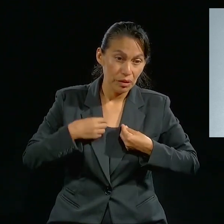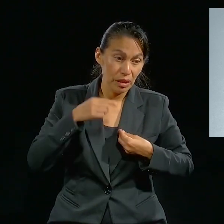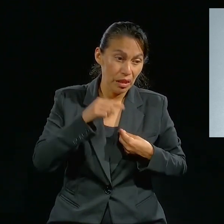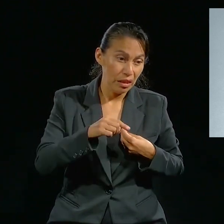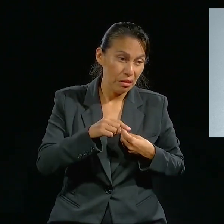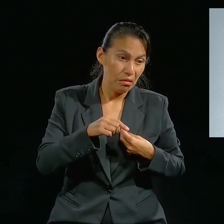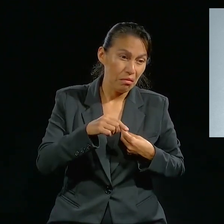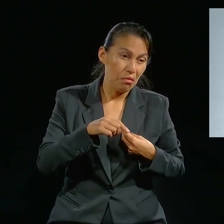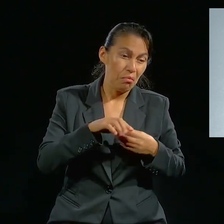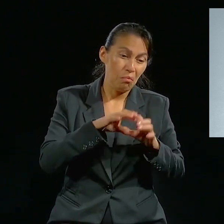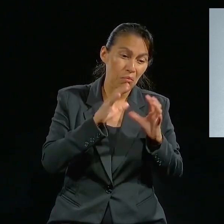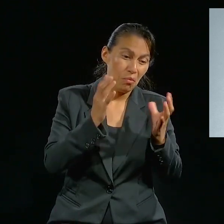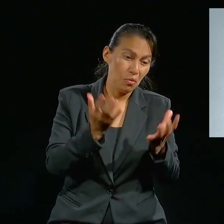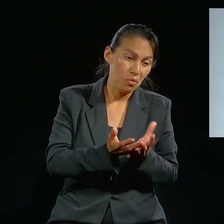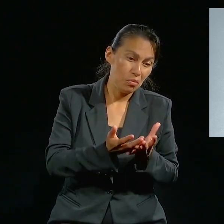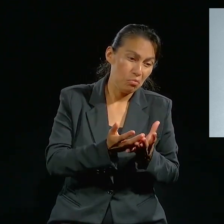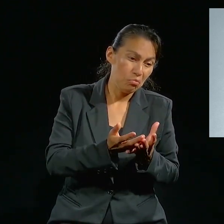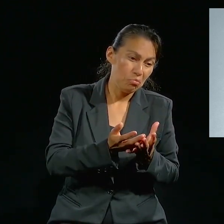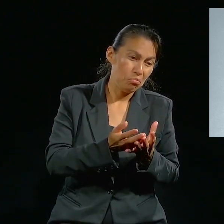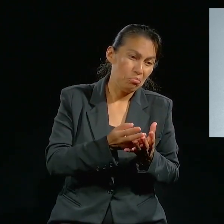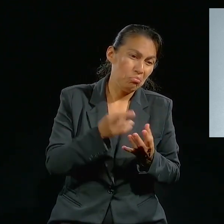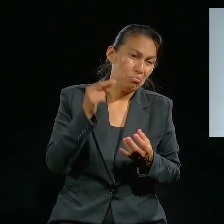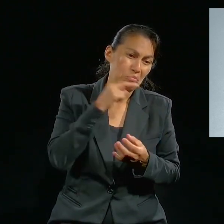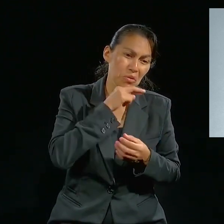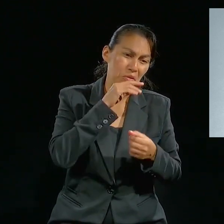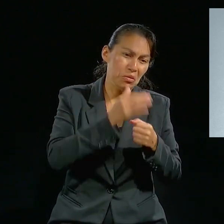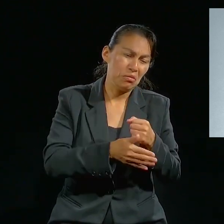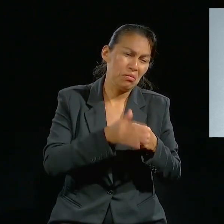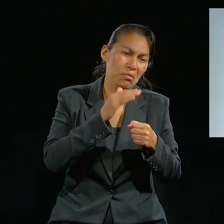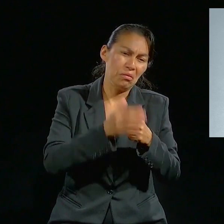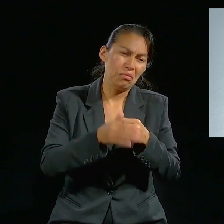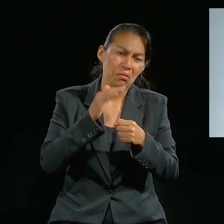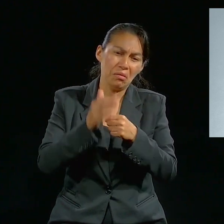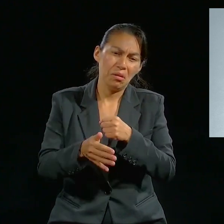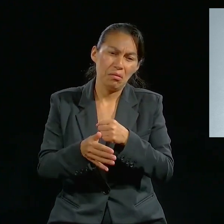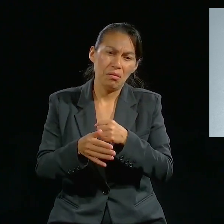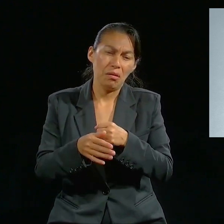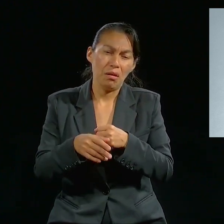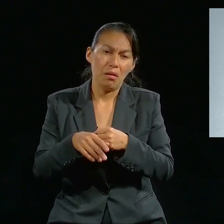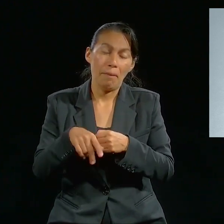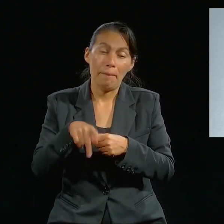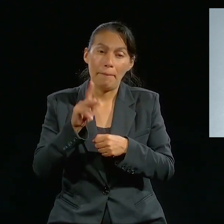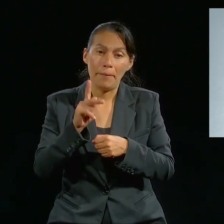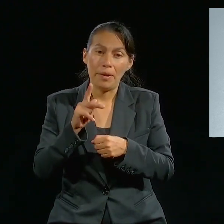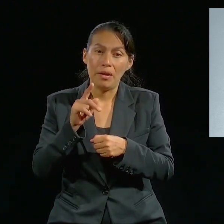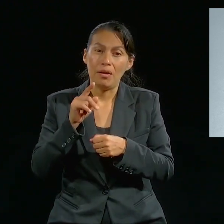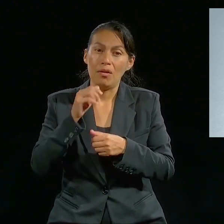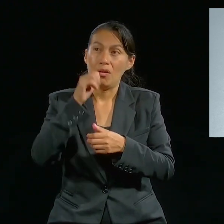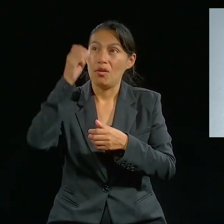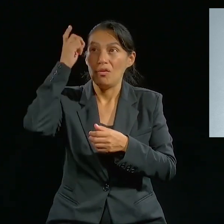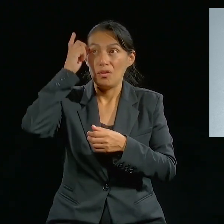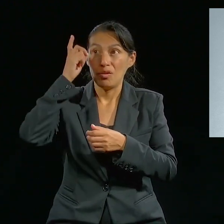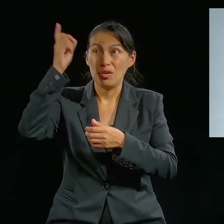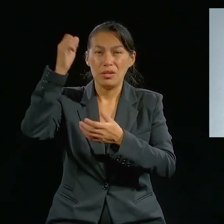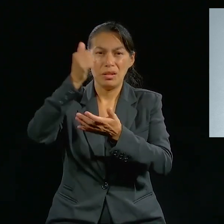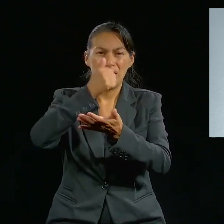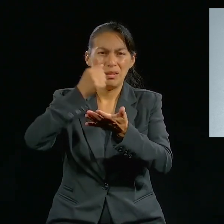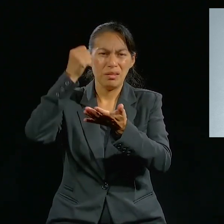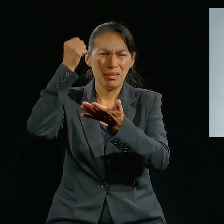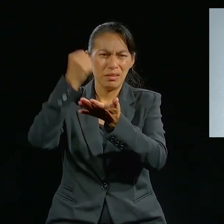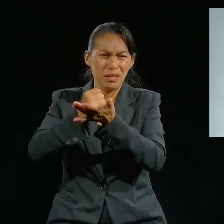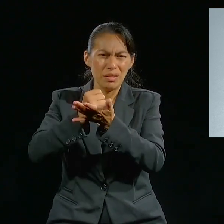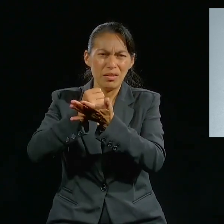venimos a este mundo con un sello de caducidad pero con el sello de Dios de la